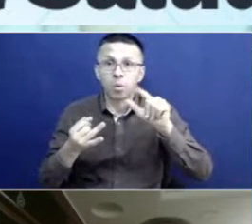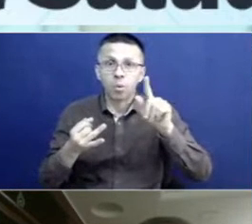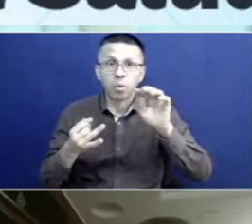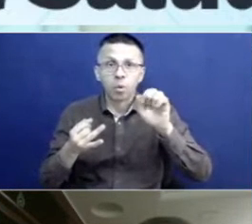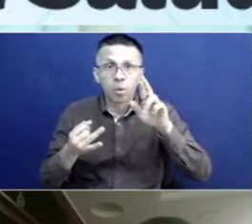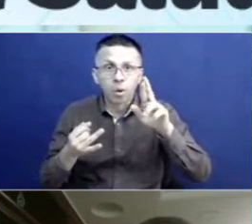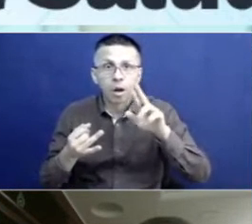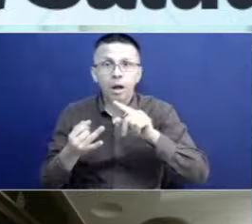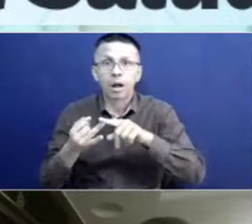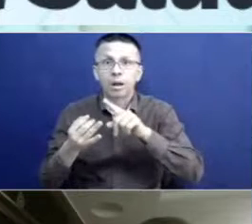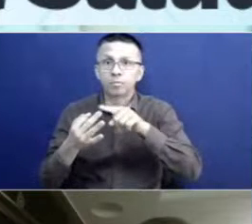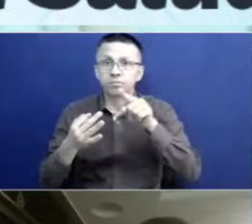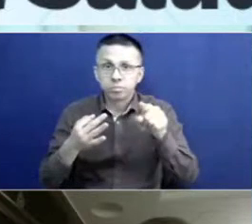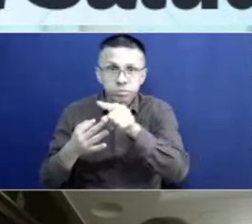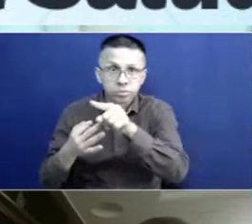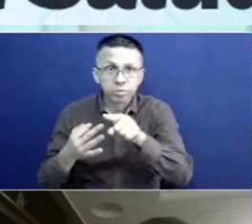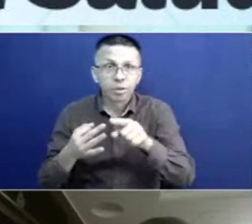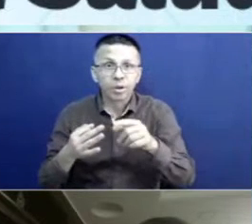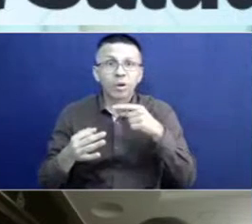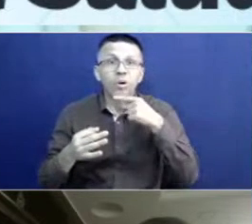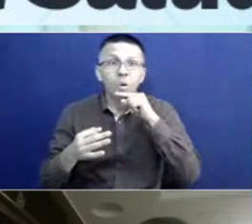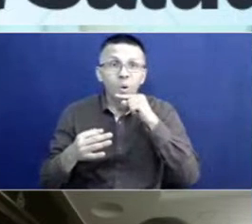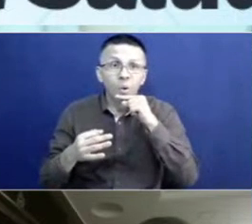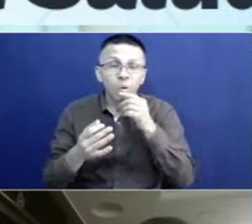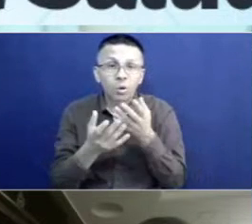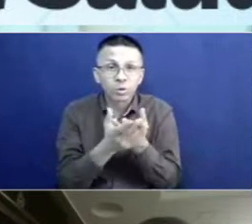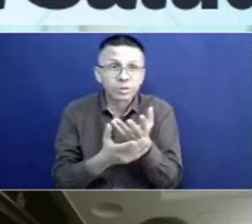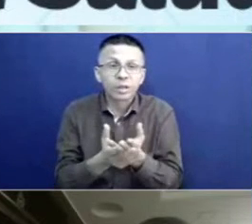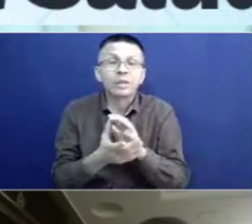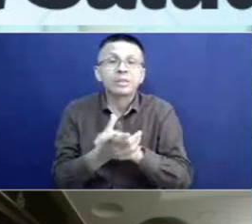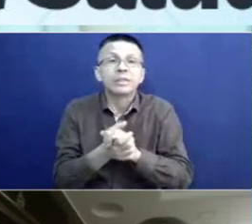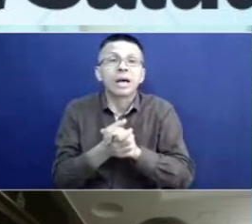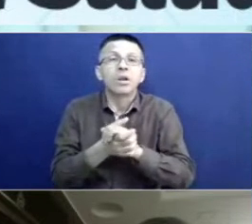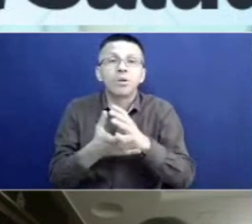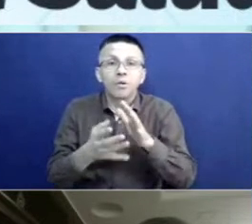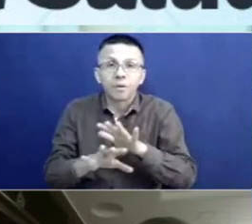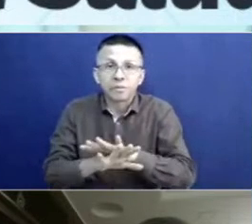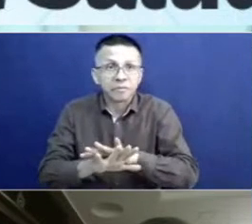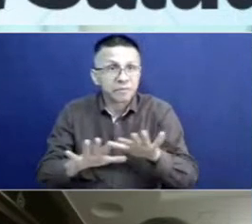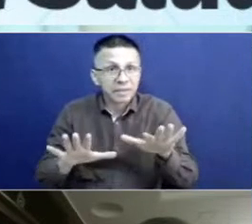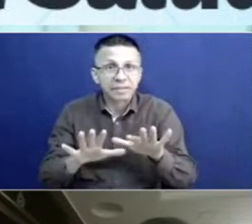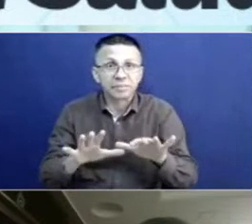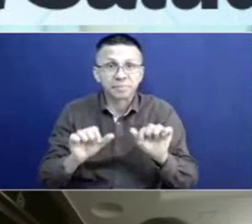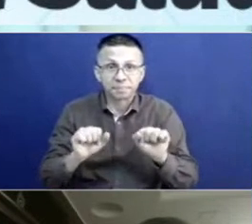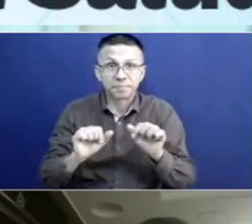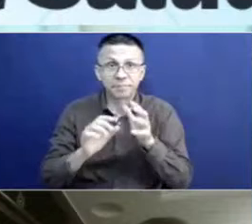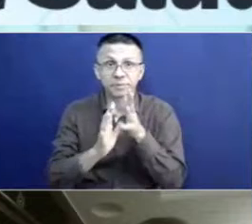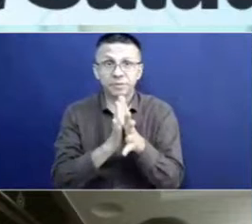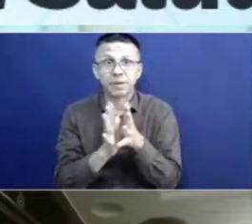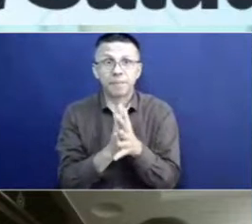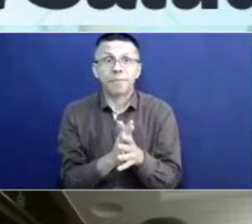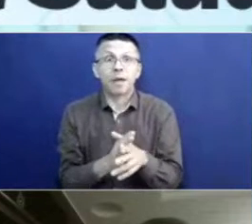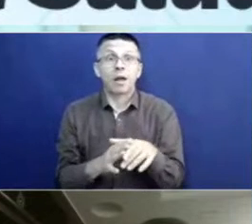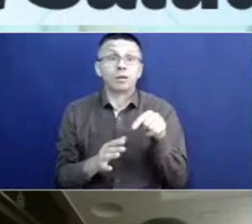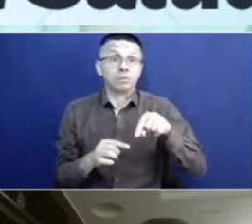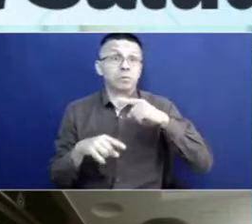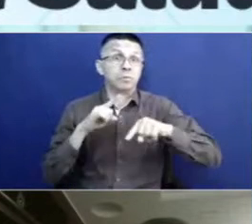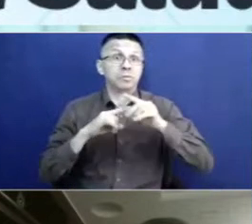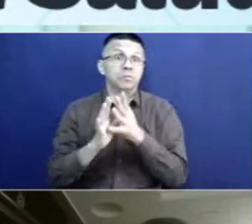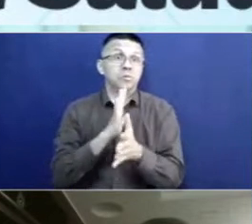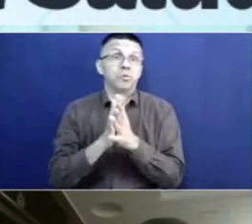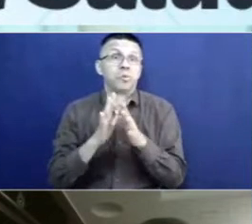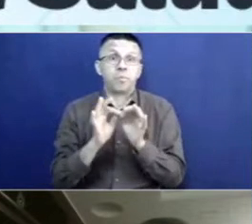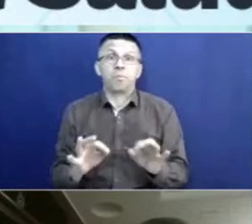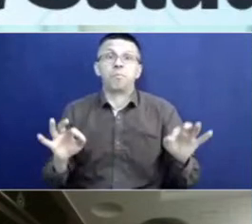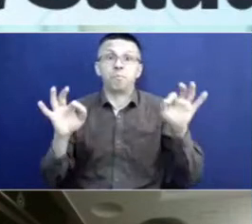consejero nos dé pues este saludo final. Consejero, ¿qué le cuento? tuvimos unos datos muy importantes de